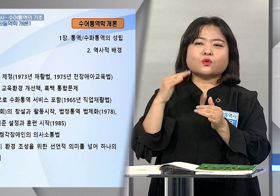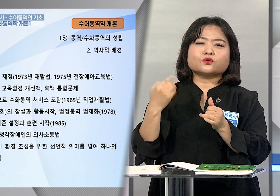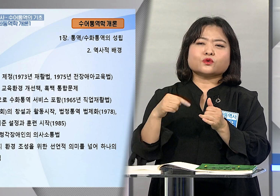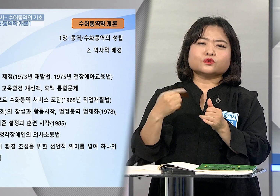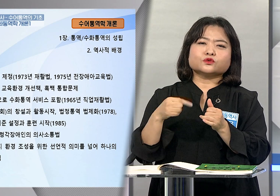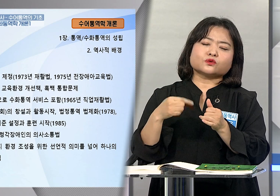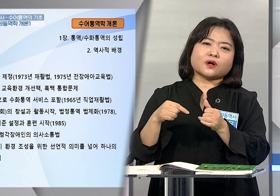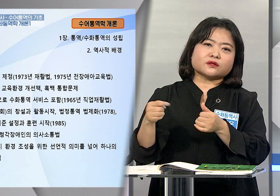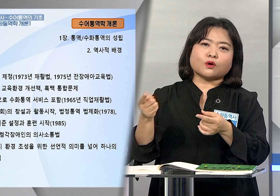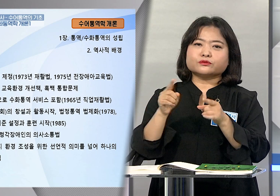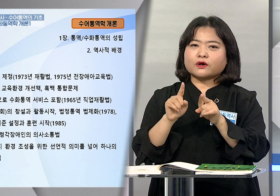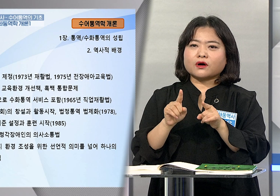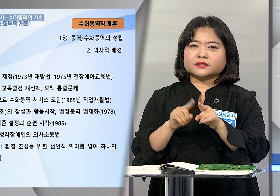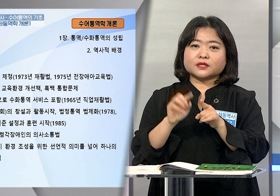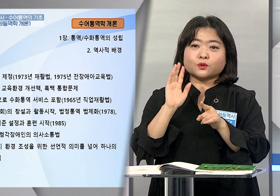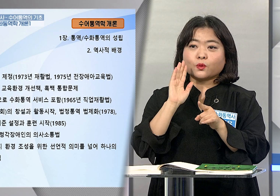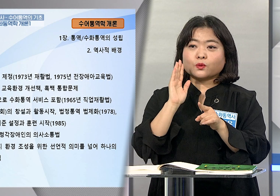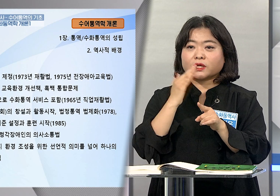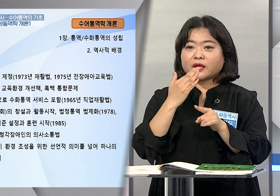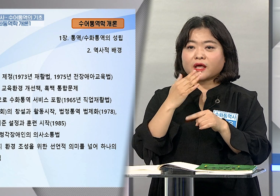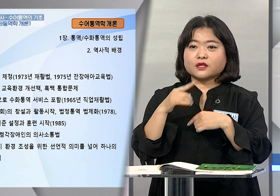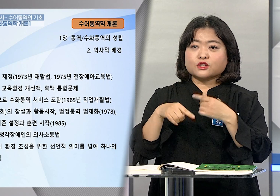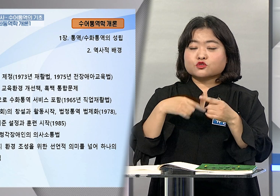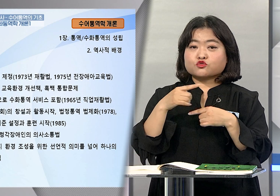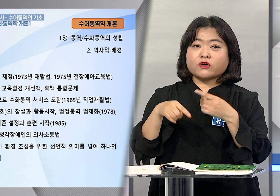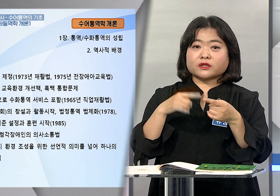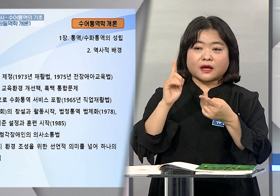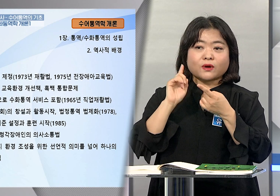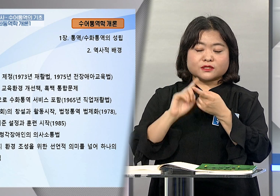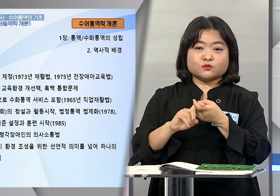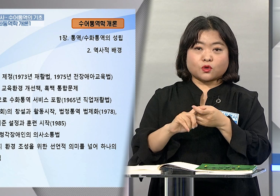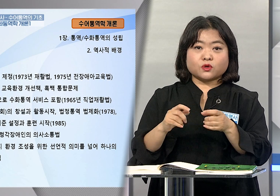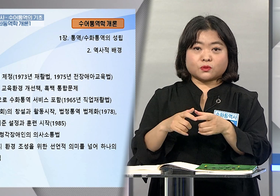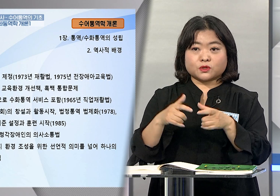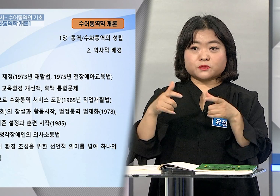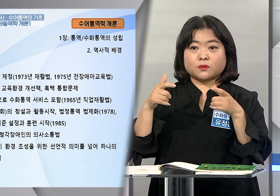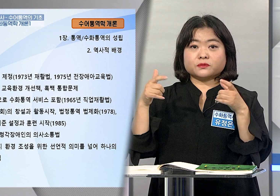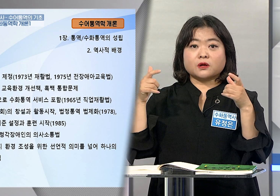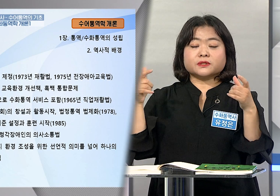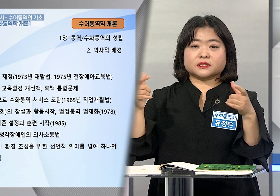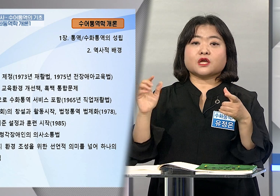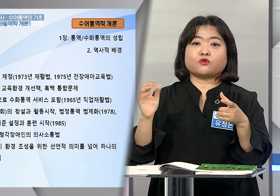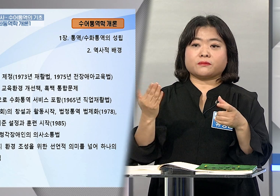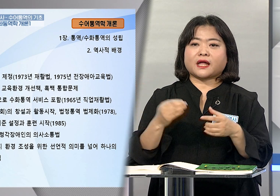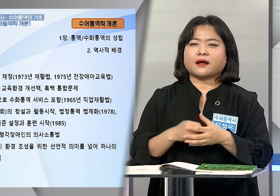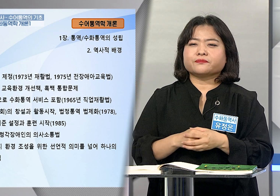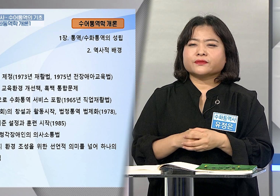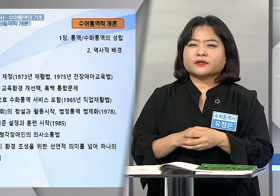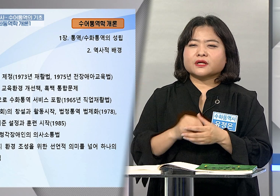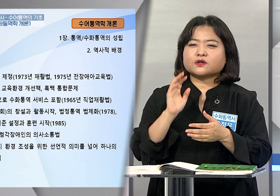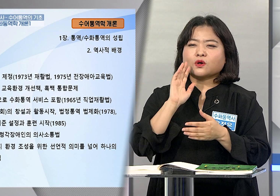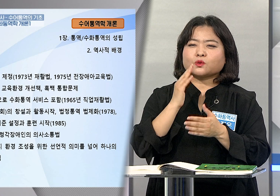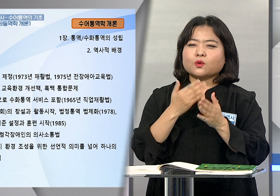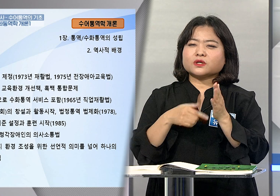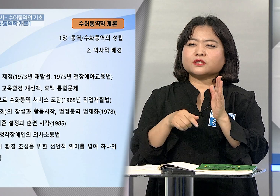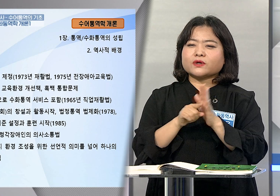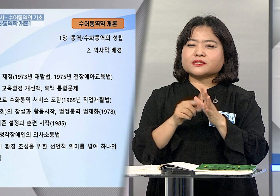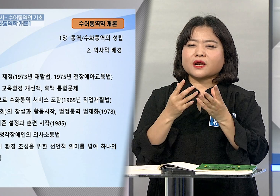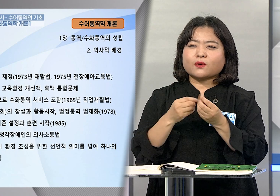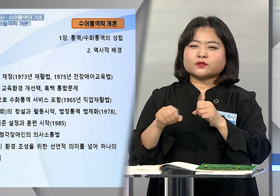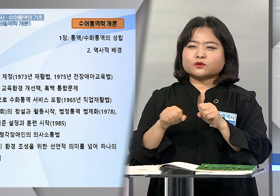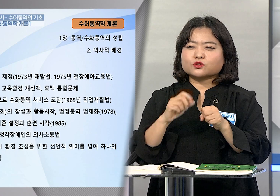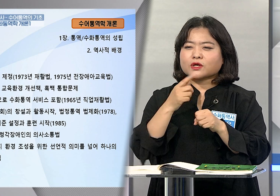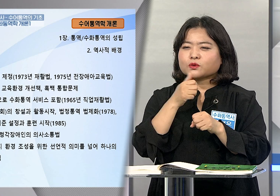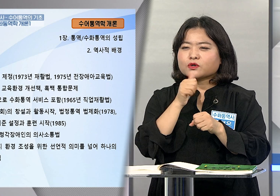그 농교육과 더불어 이제 농인의 수어에 대한 관심도 점점점 넓어지게 됩니다. 그래서 농인을